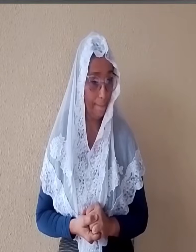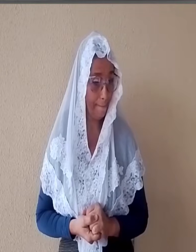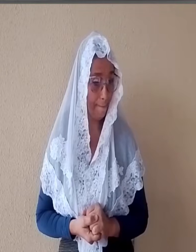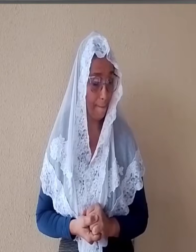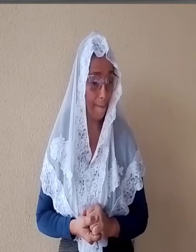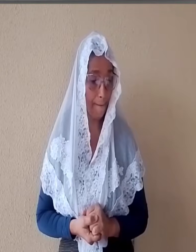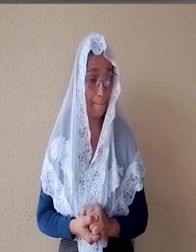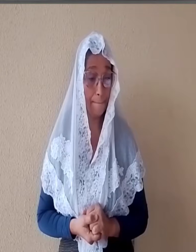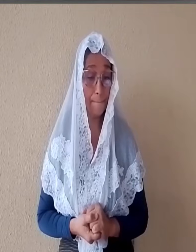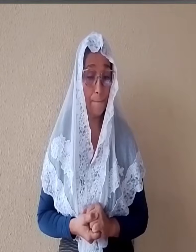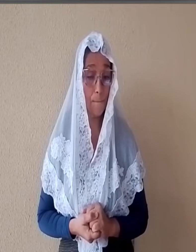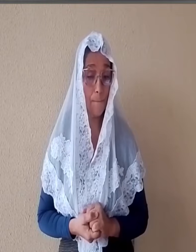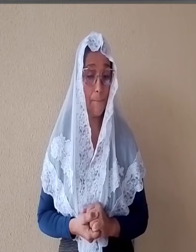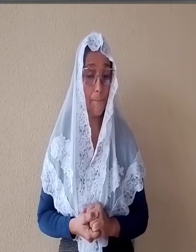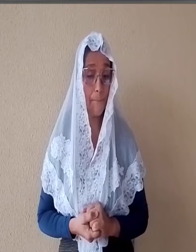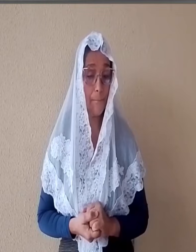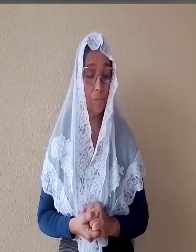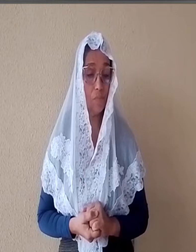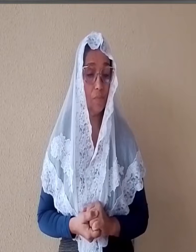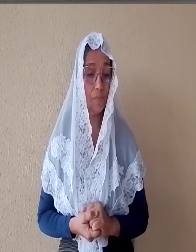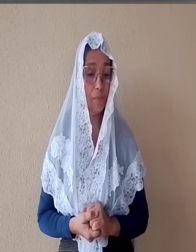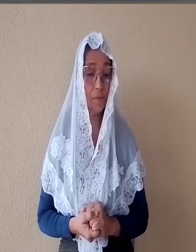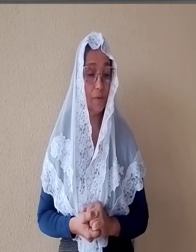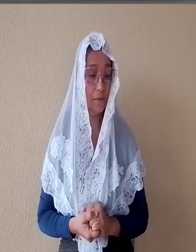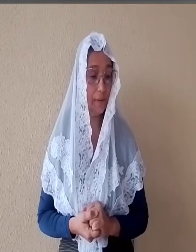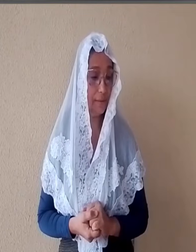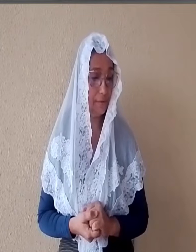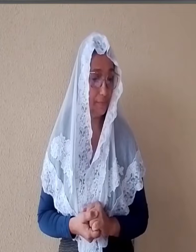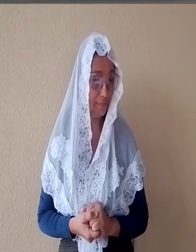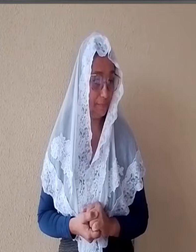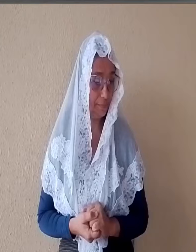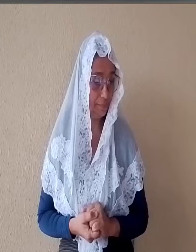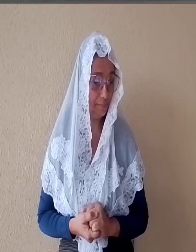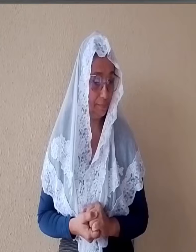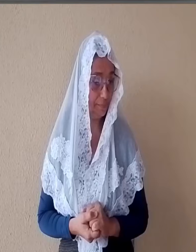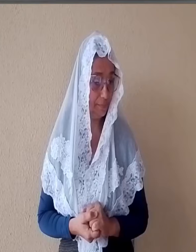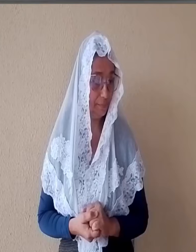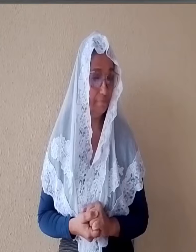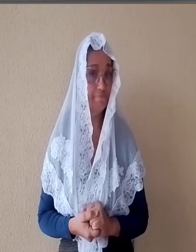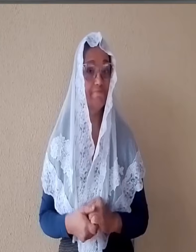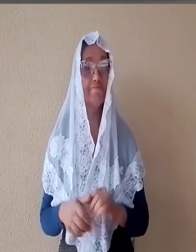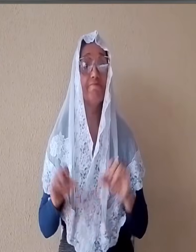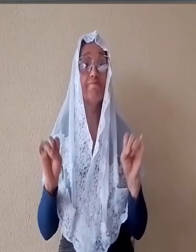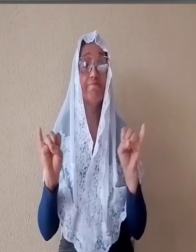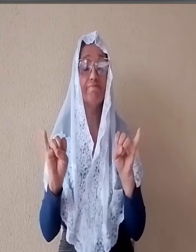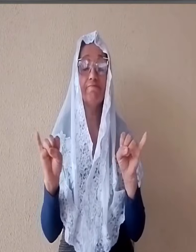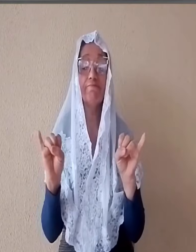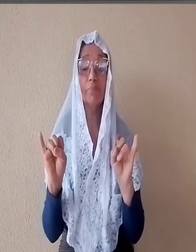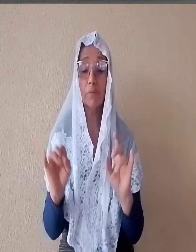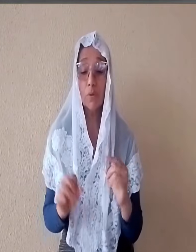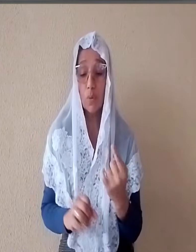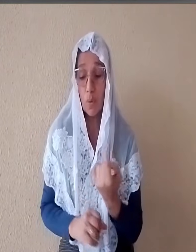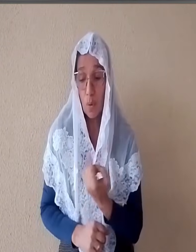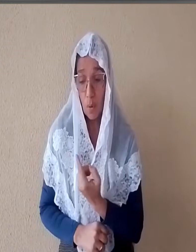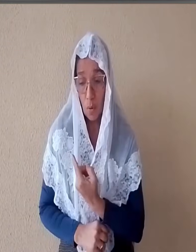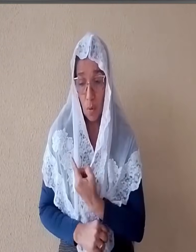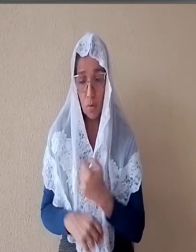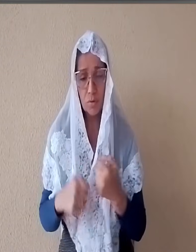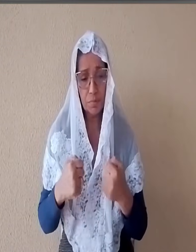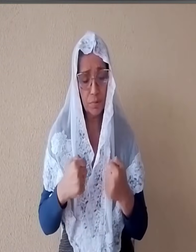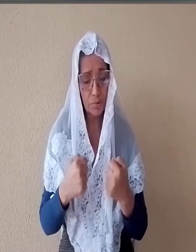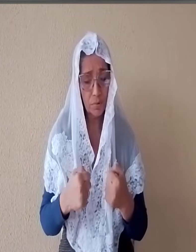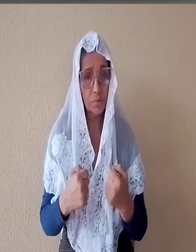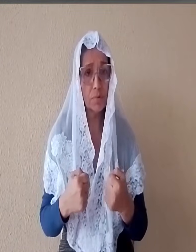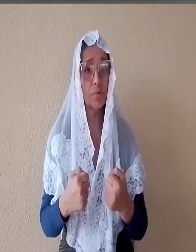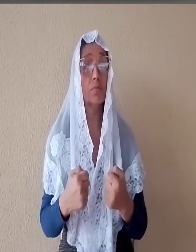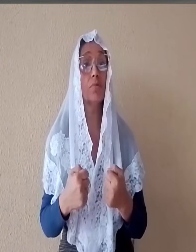nossa emoção, ele não falar mais alto. Bendito é o nome do Senhor, daquilo que Deus quer nos mostrar.